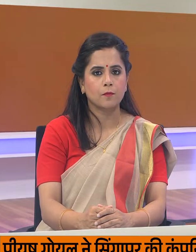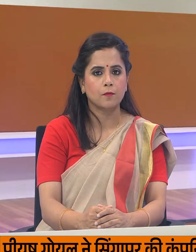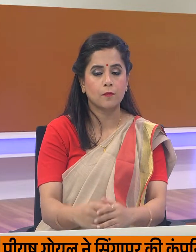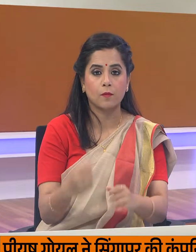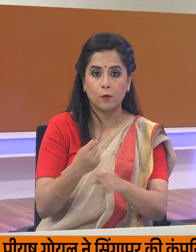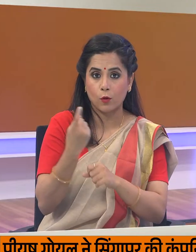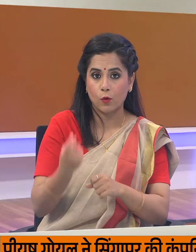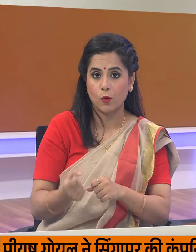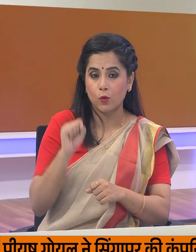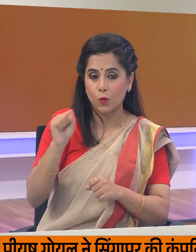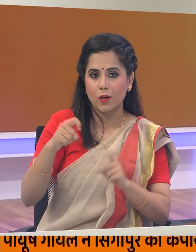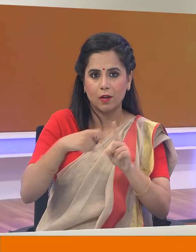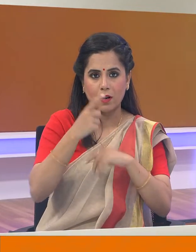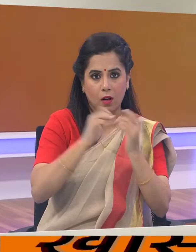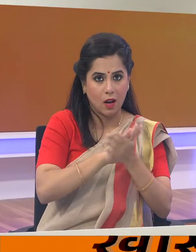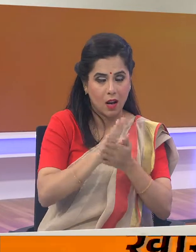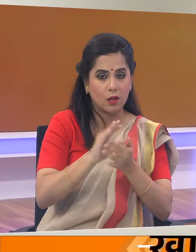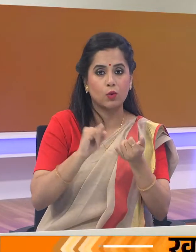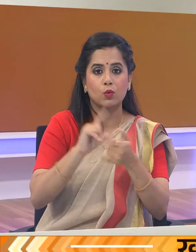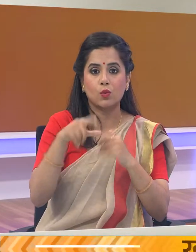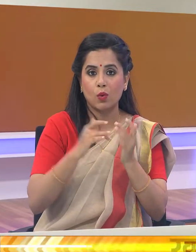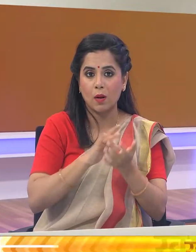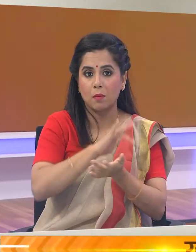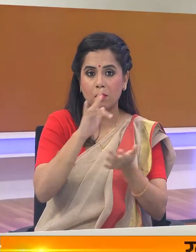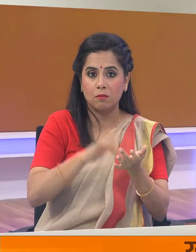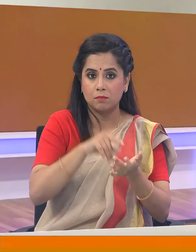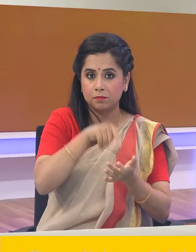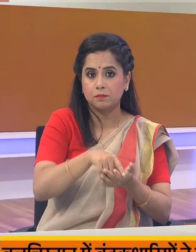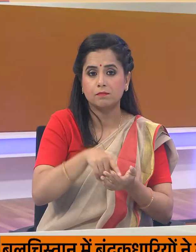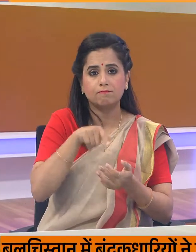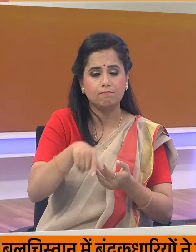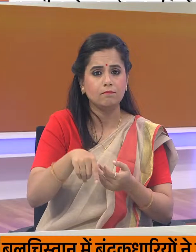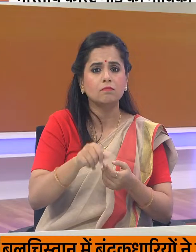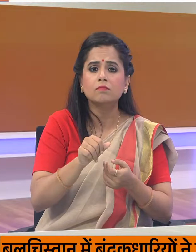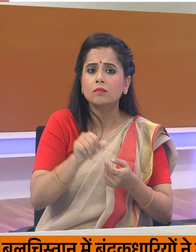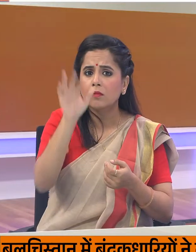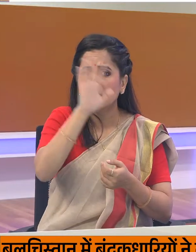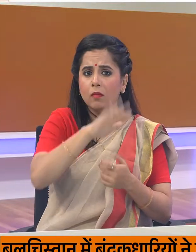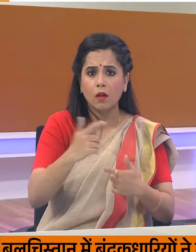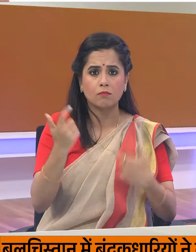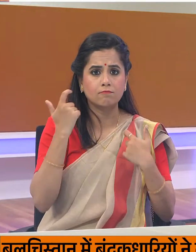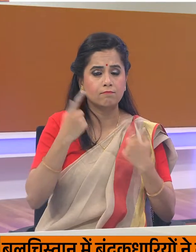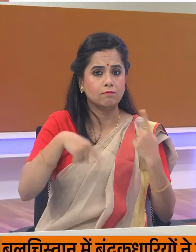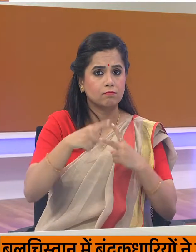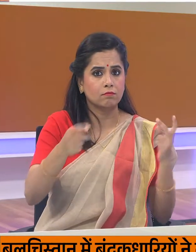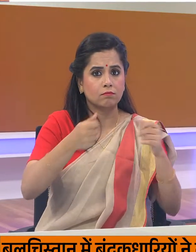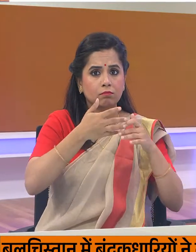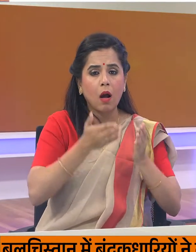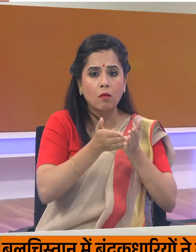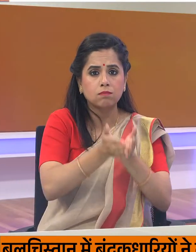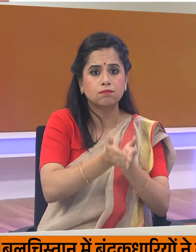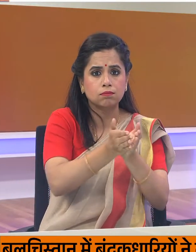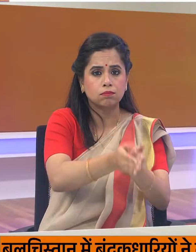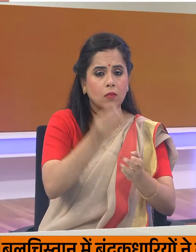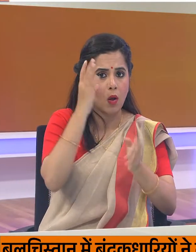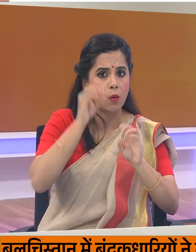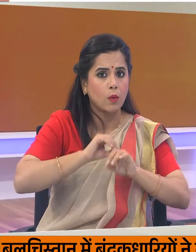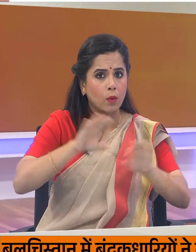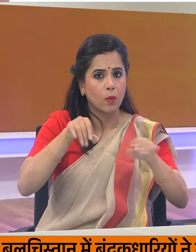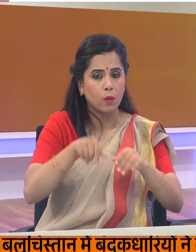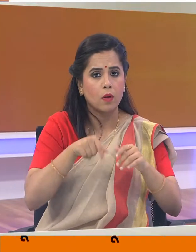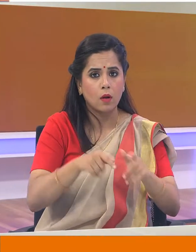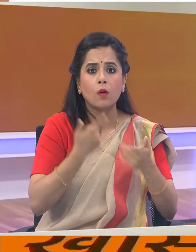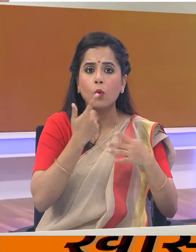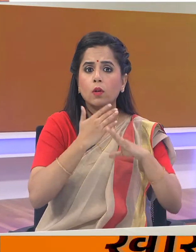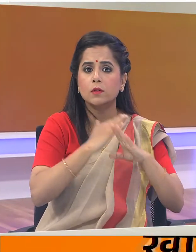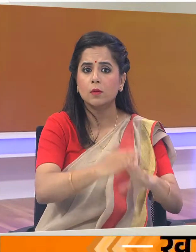और गुजरात के कच्छ और सौराष्ट्र तटों पर भारतीय तटरक्षक बल नाविकों की जागरूकता और सुरक्षा